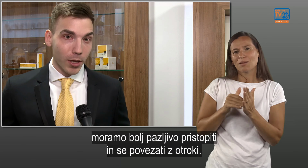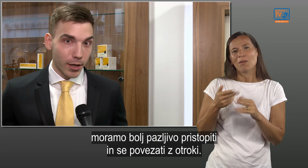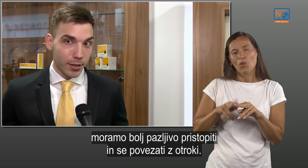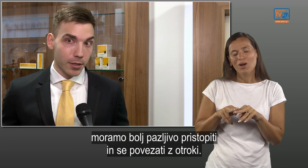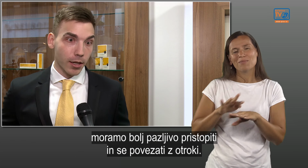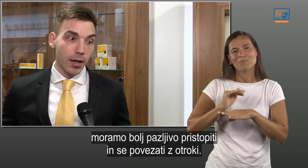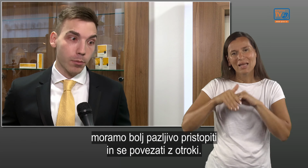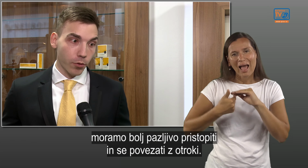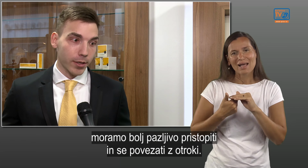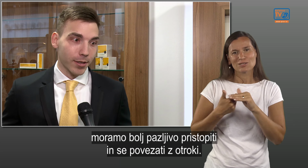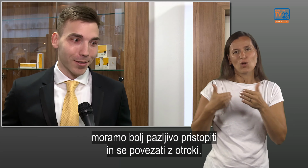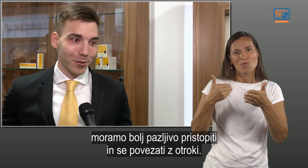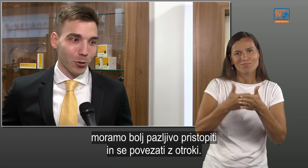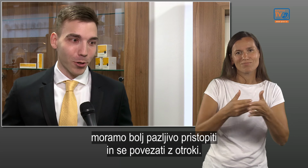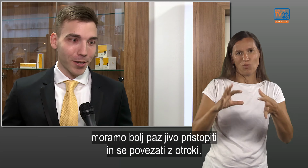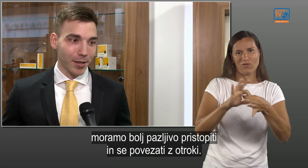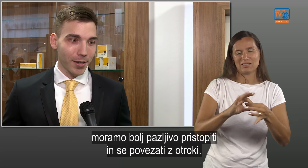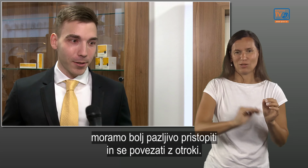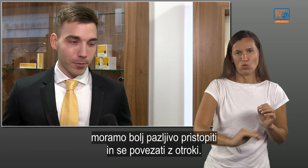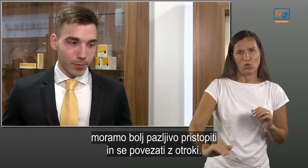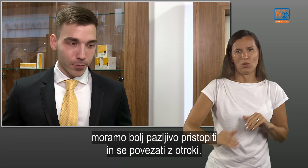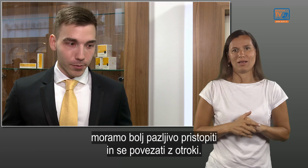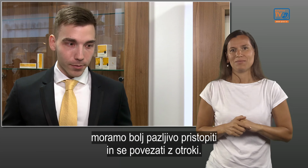pristopiti do tega in se nekako povezati z otroki.